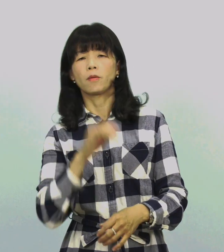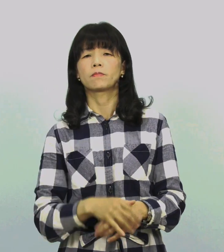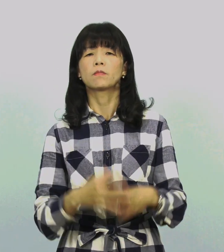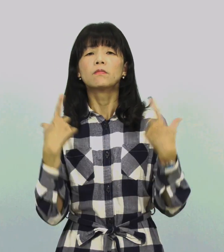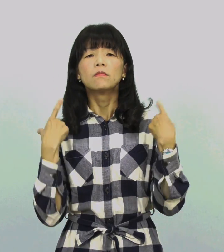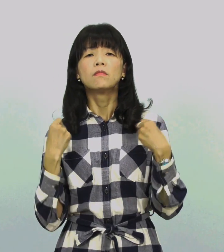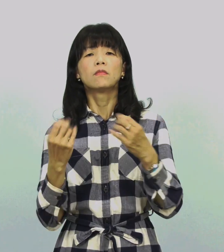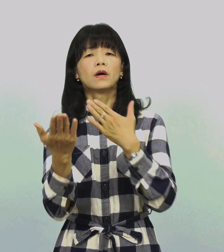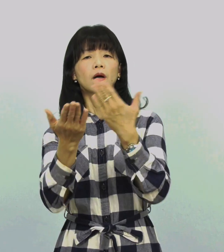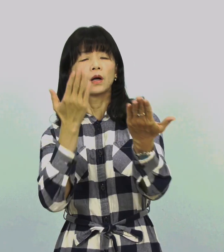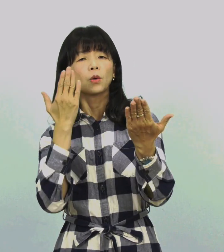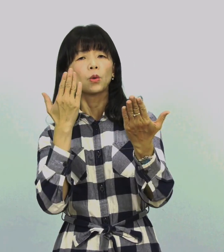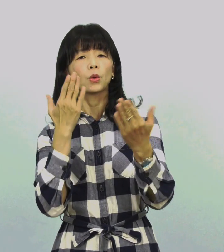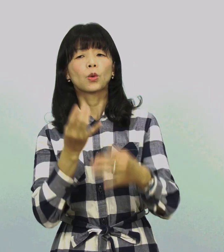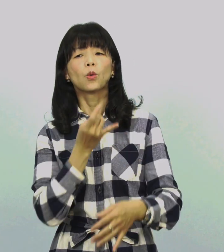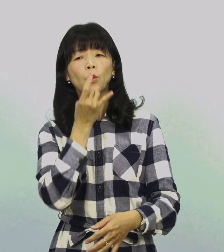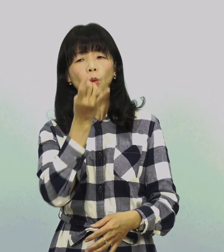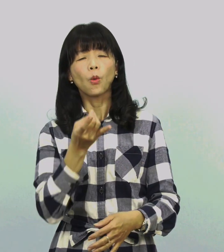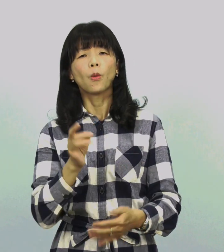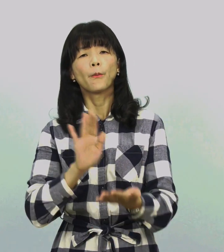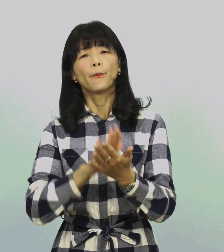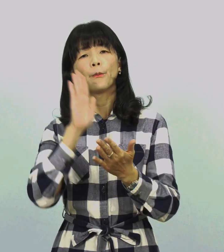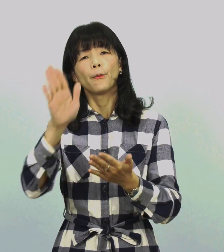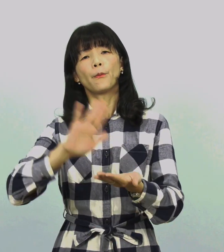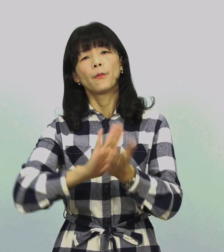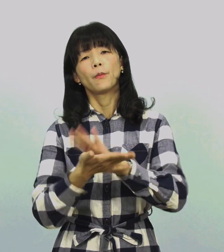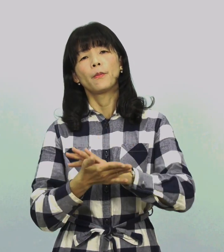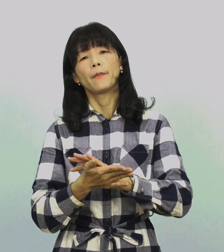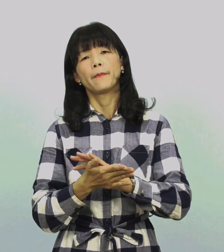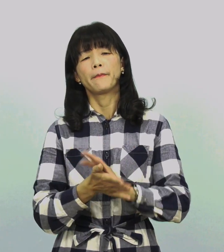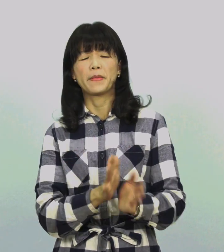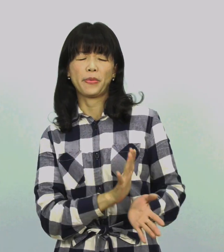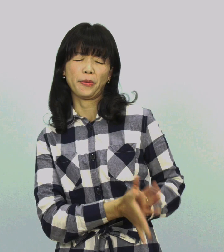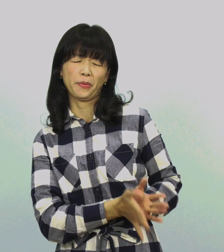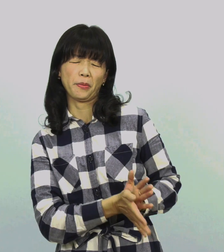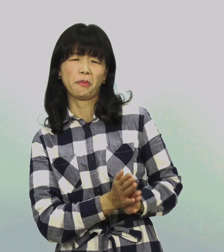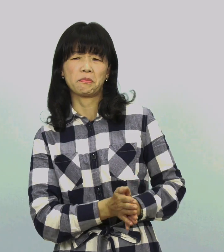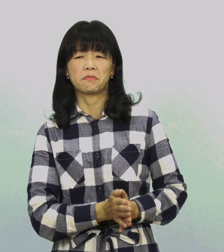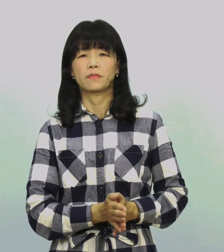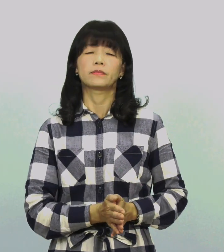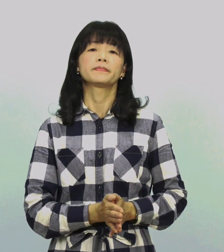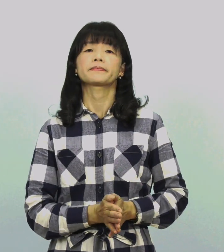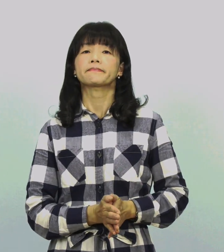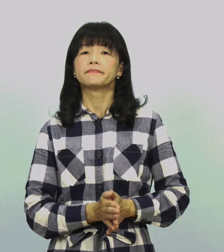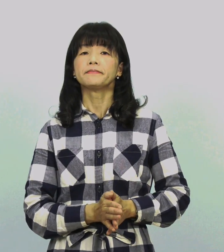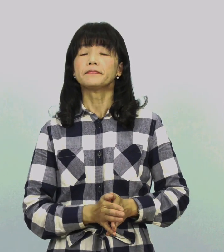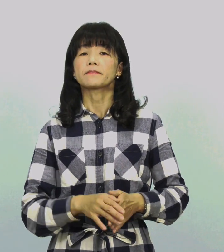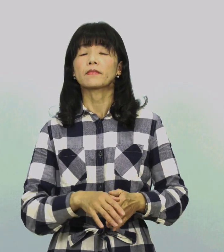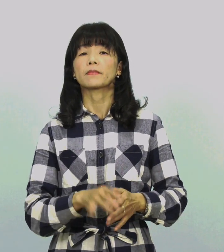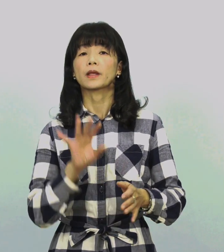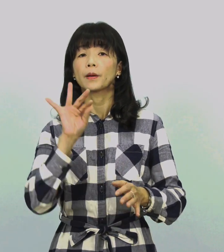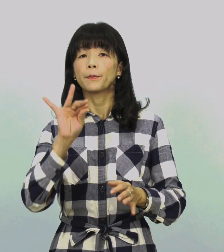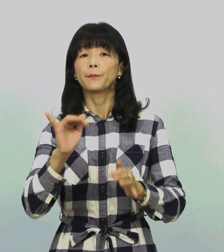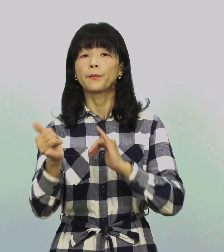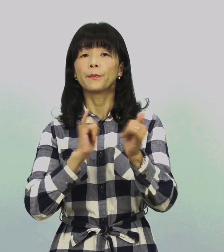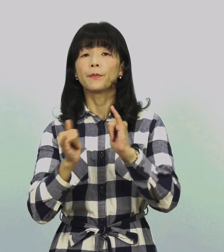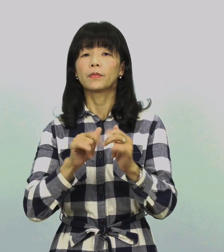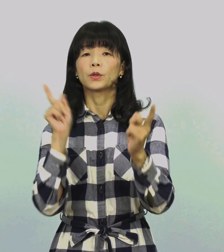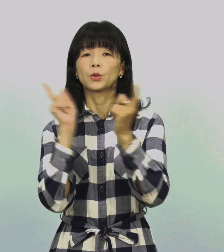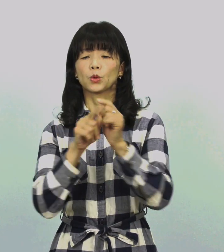言语为何变成暧昧不明。1到10节提出百姓对现况有不切实